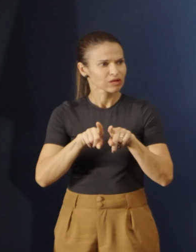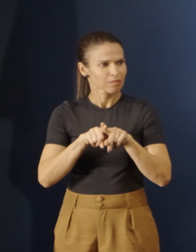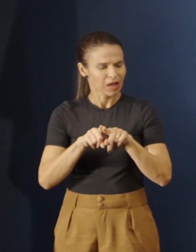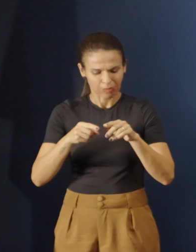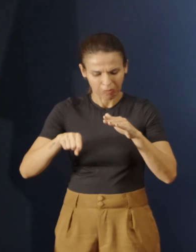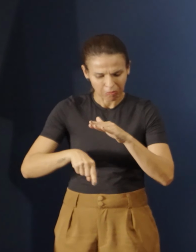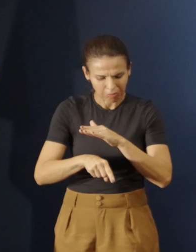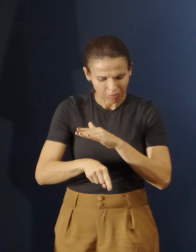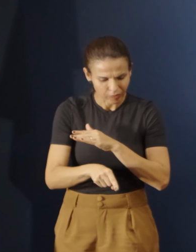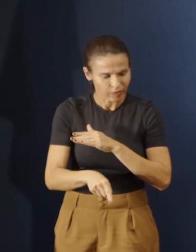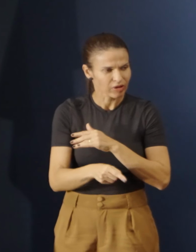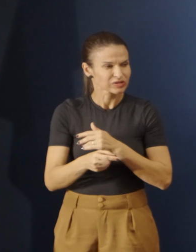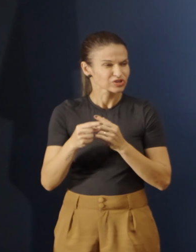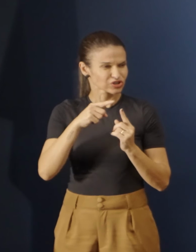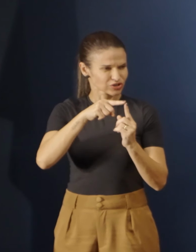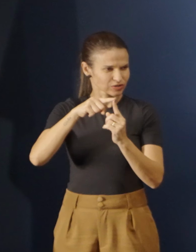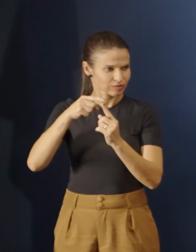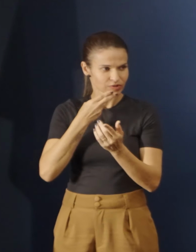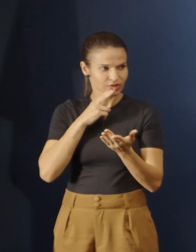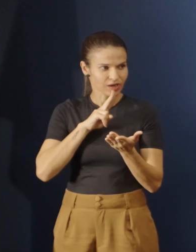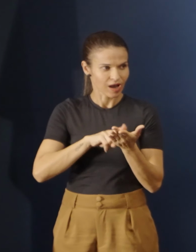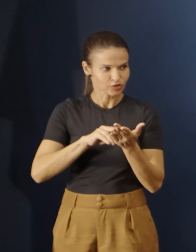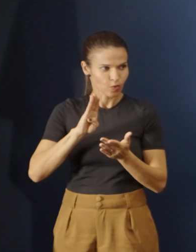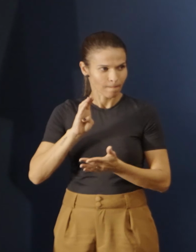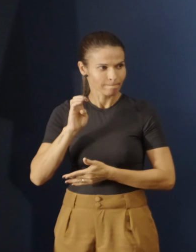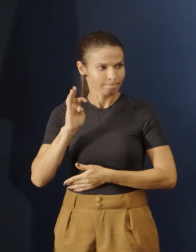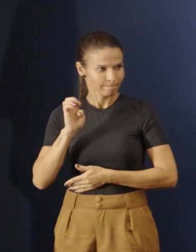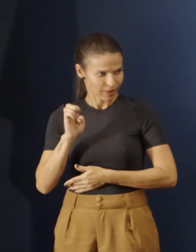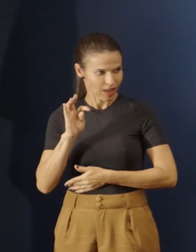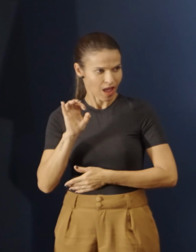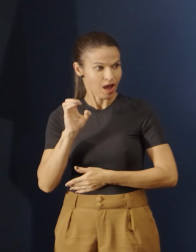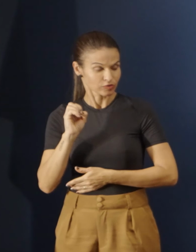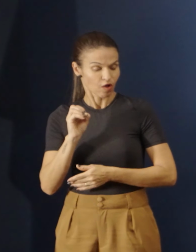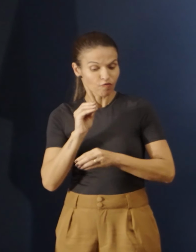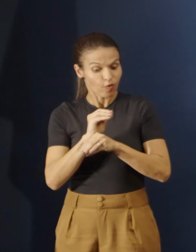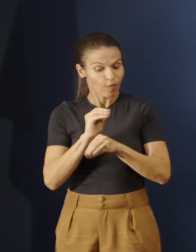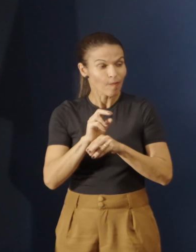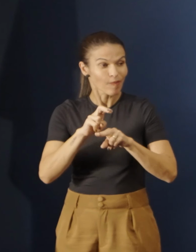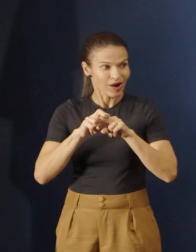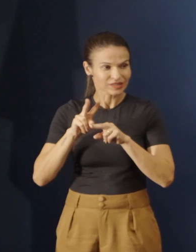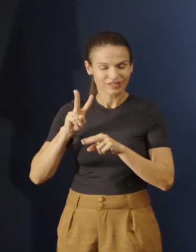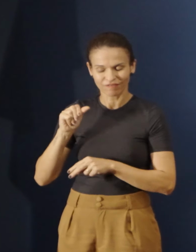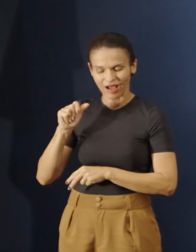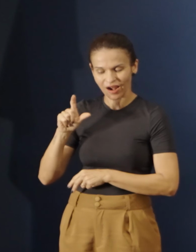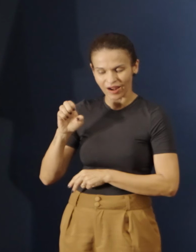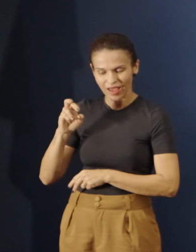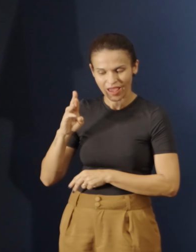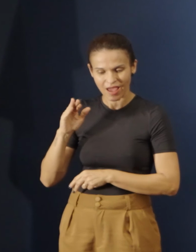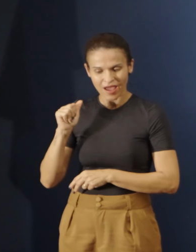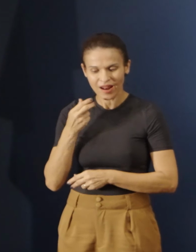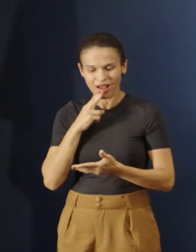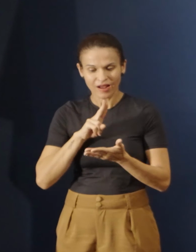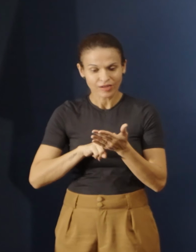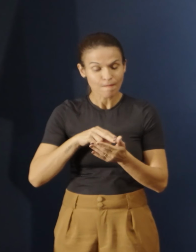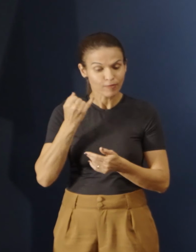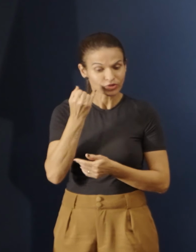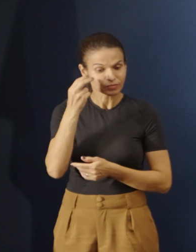que são vários títulos de cartas do Beto, essas cartas foram preservadas graças a Valéria. Por quê? Porque ela dizia que eram cartas importantes para a história do